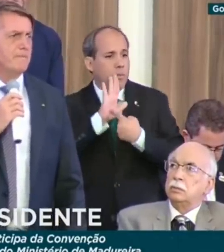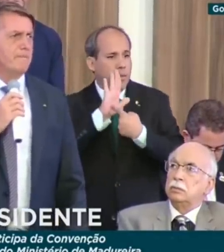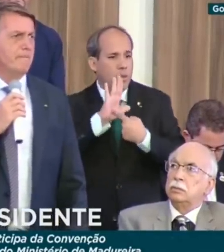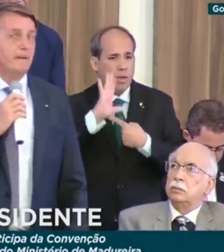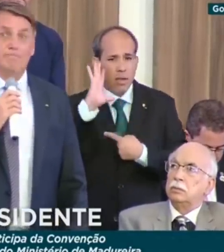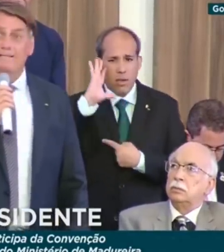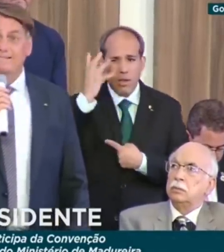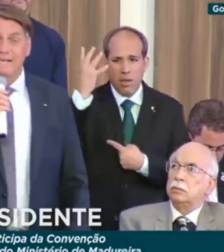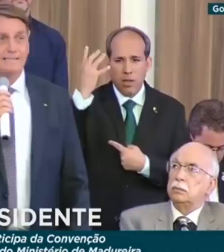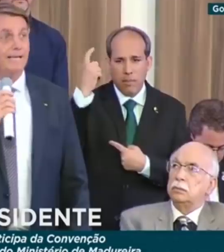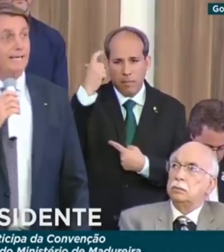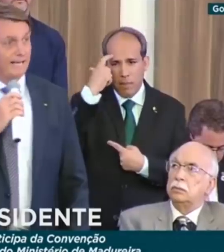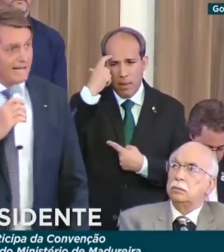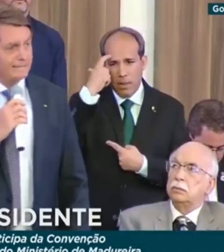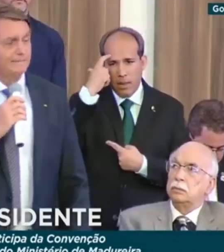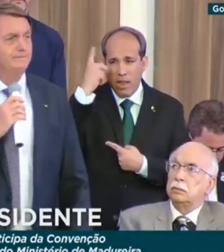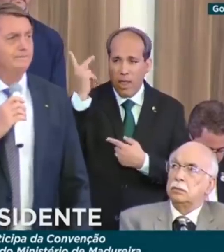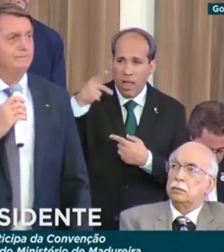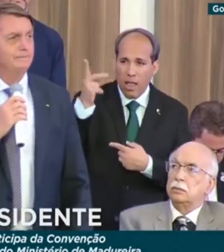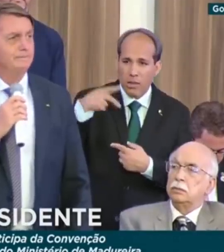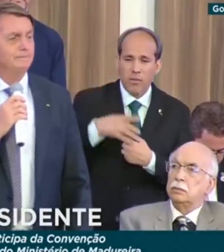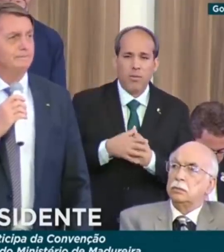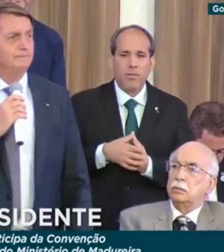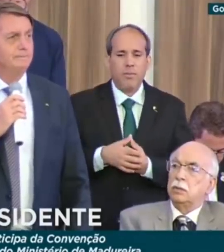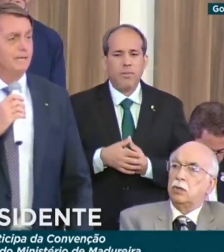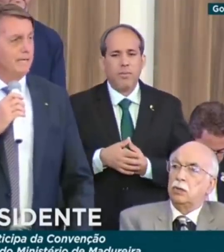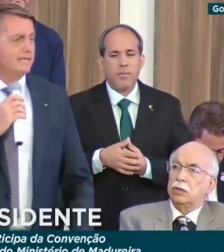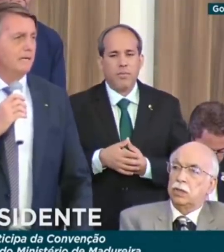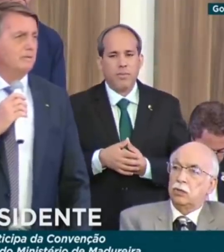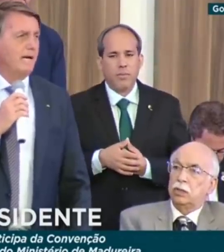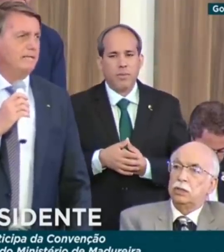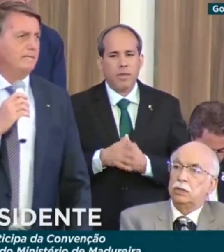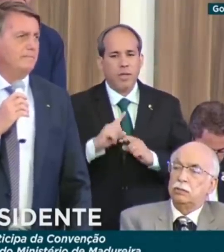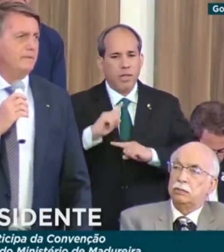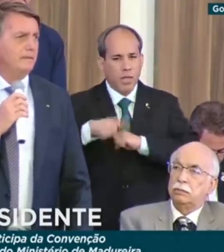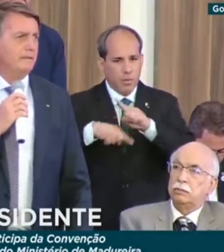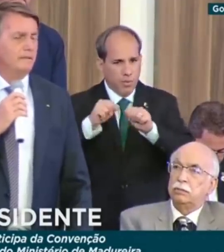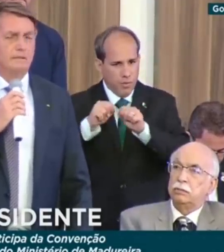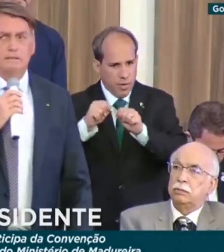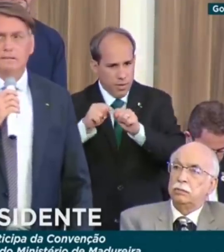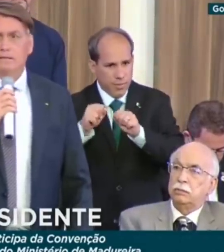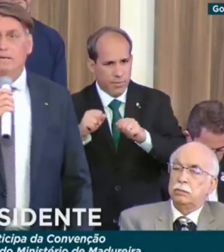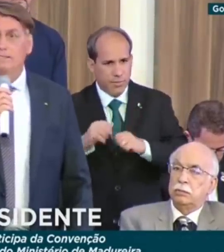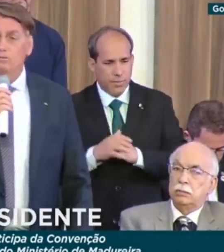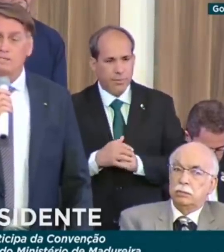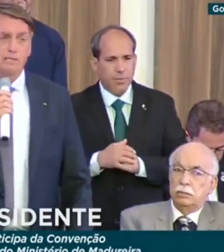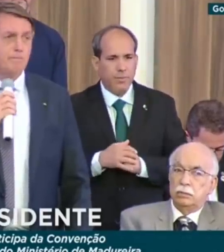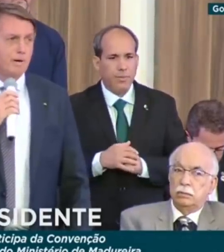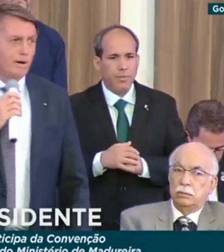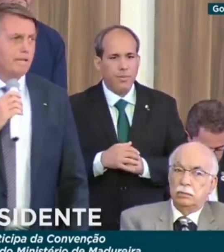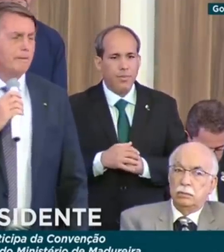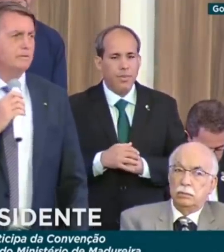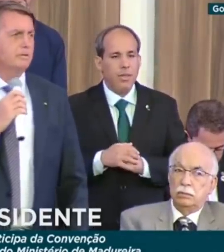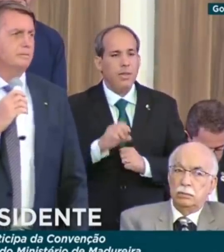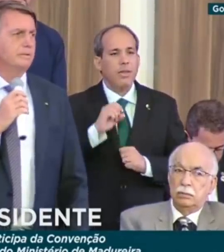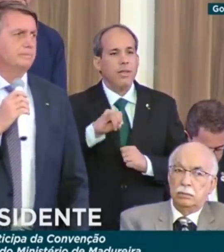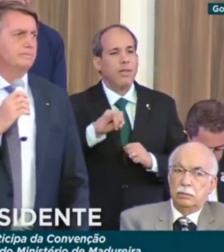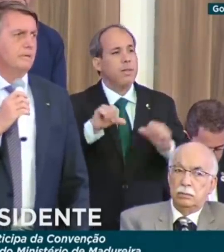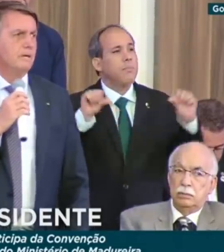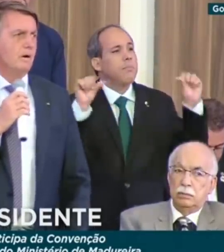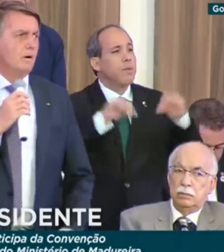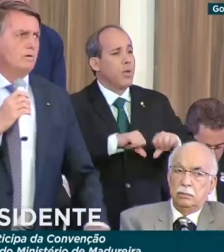decisão pensada errada e executada, a situação piora para todo